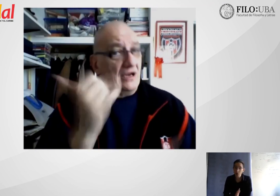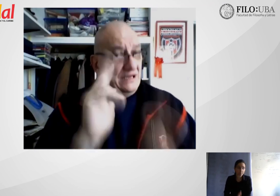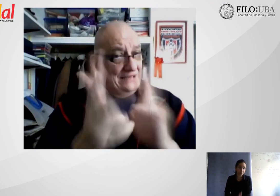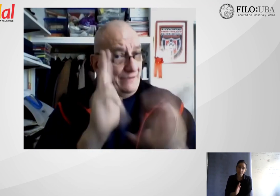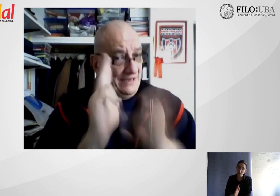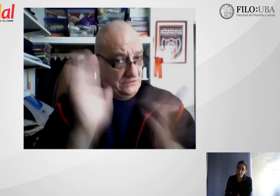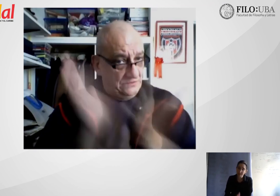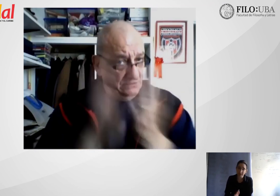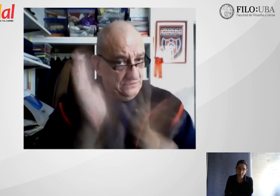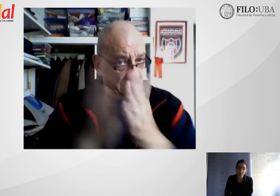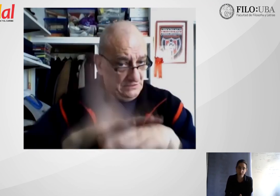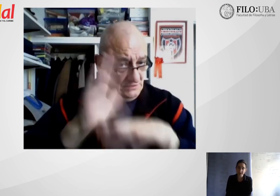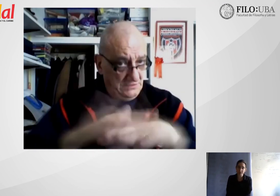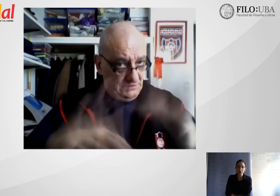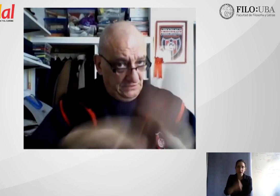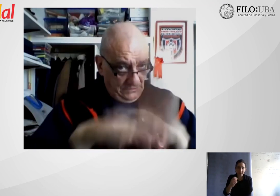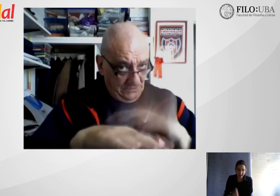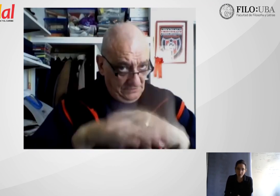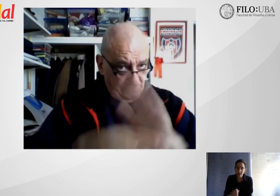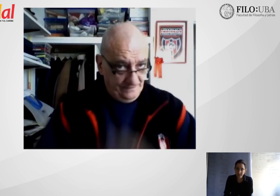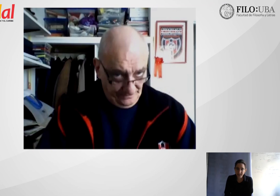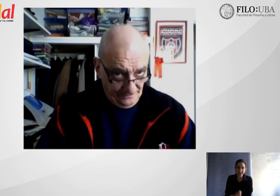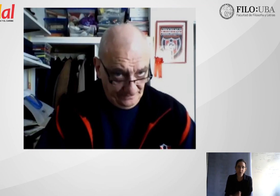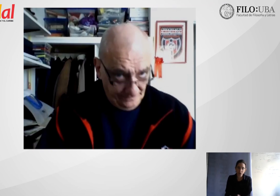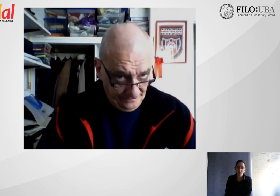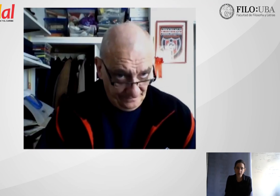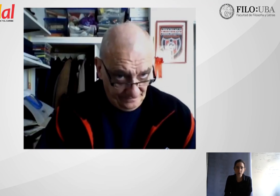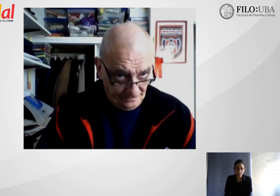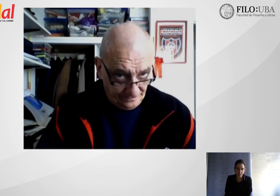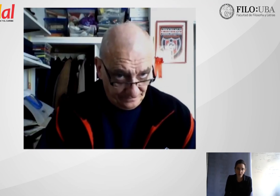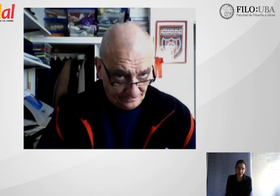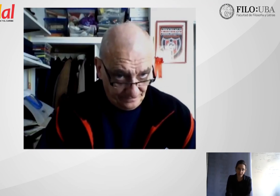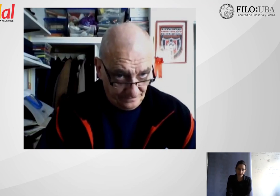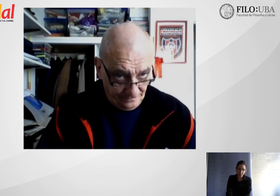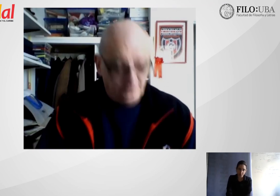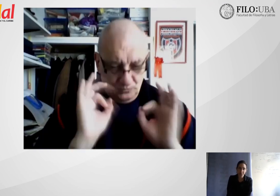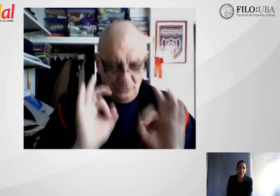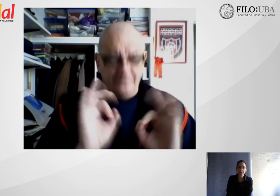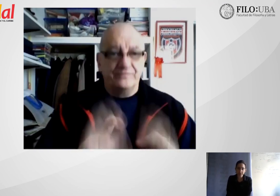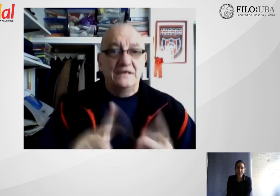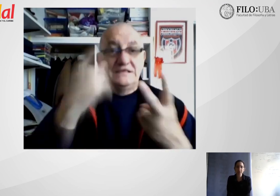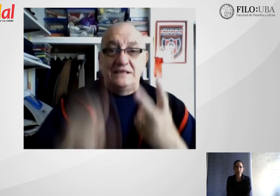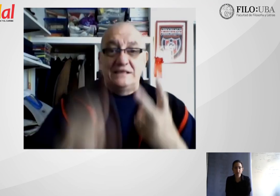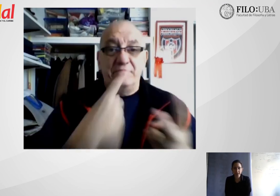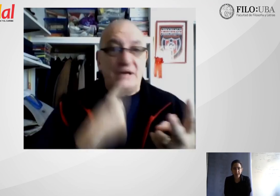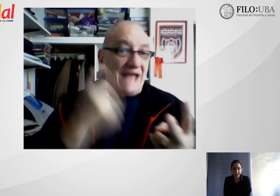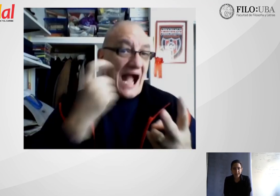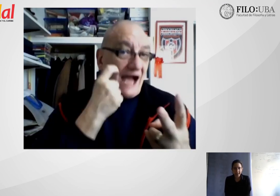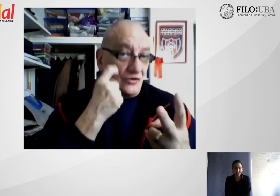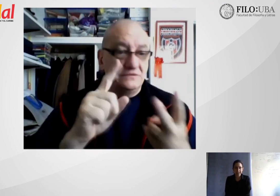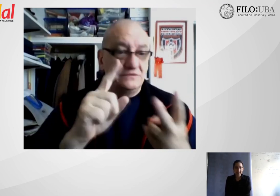no todas las personas sordas tenemos acceso. La lengua de señas, en nuestro caso, es por el medio que accedemos. Entonces,